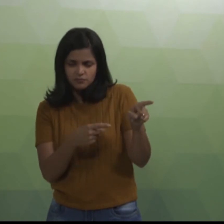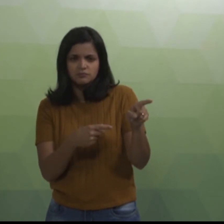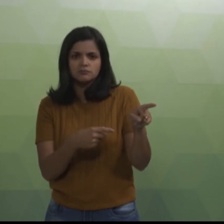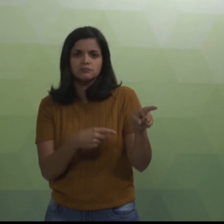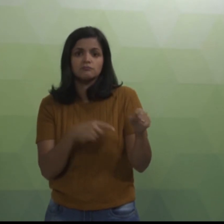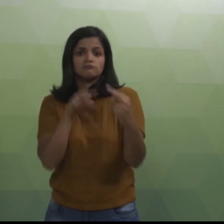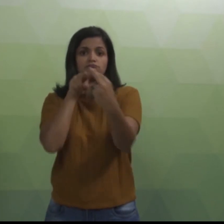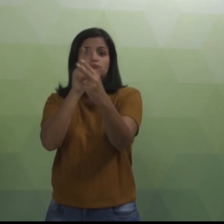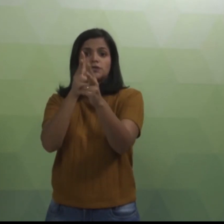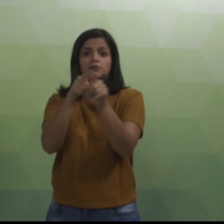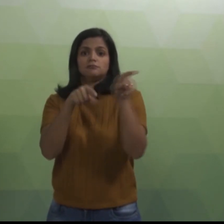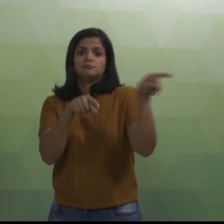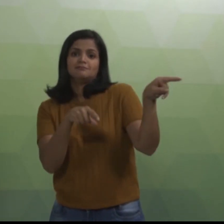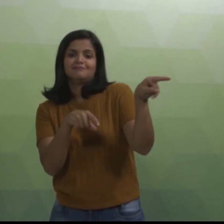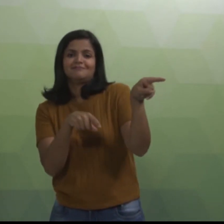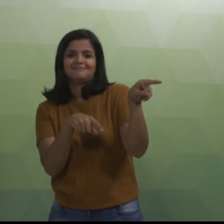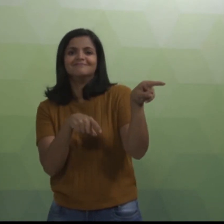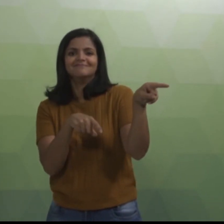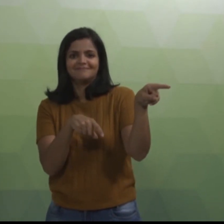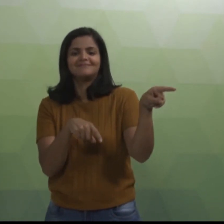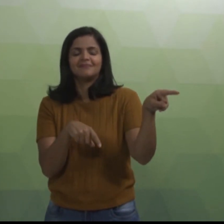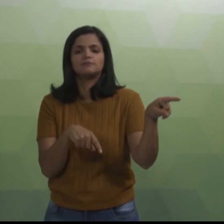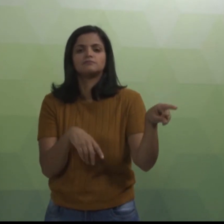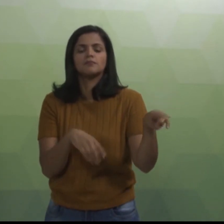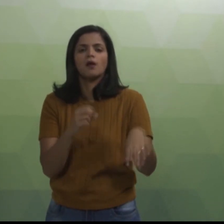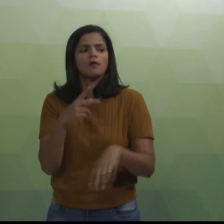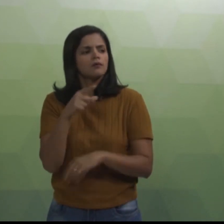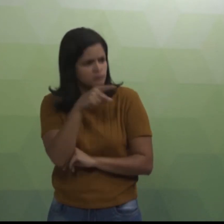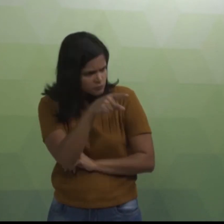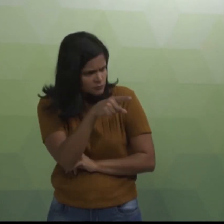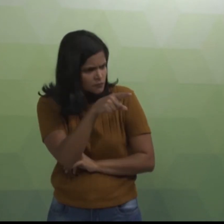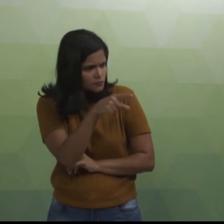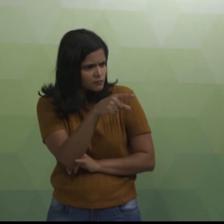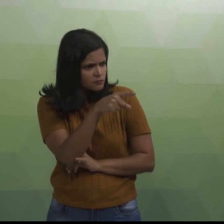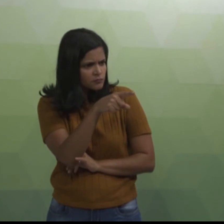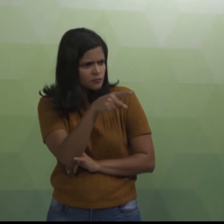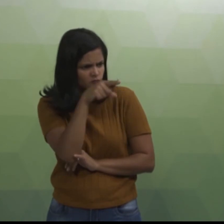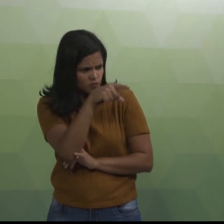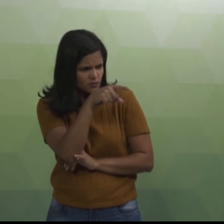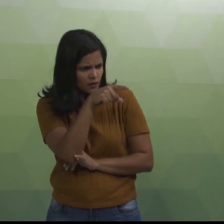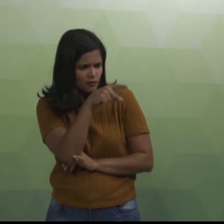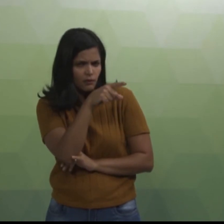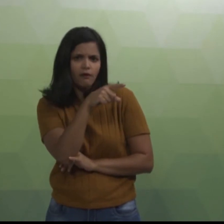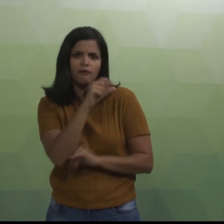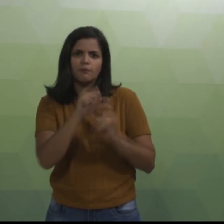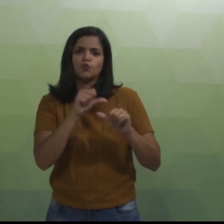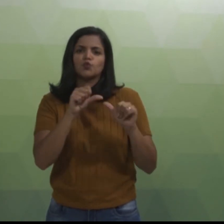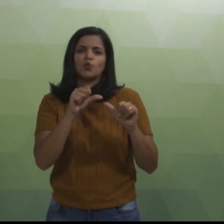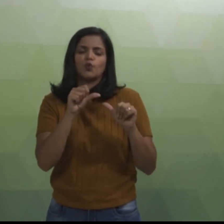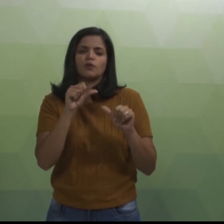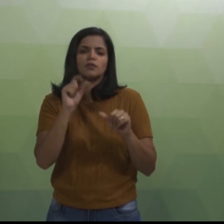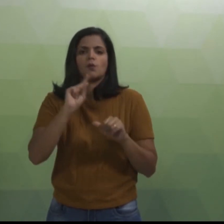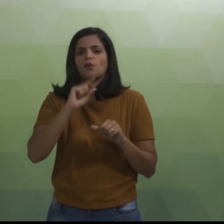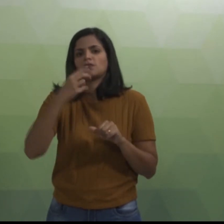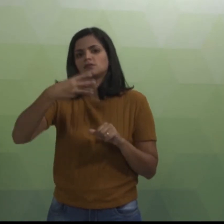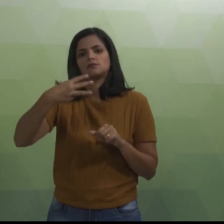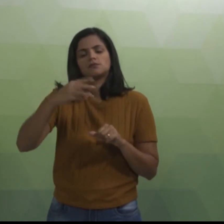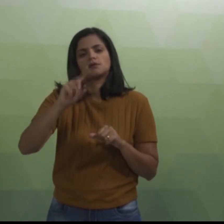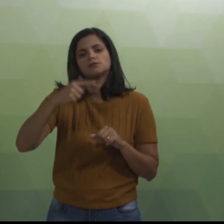Ela é intérprete. Perceba? Quando eu faço isso aqui, eu aponto e olho. Não é